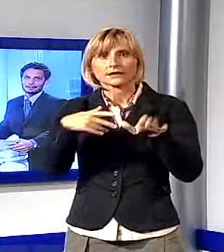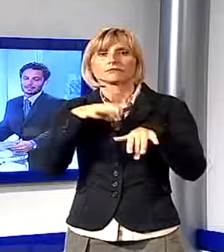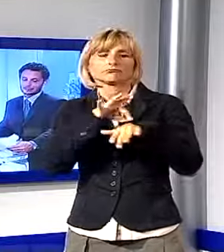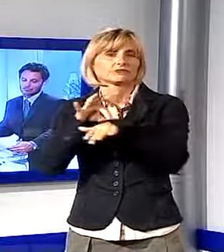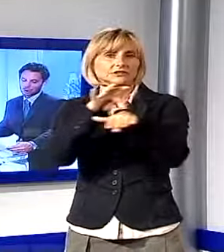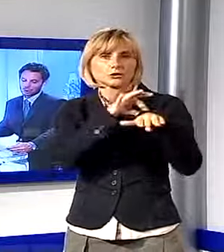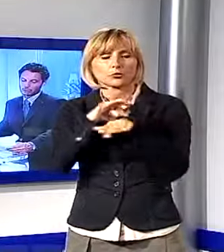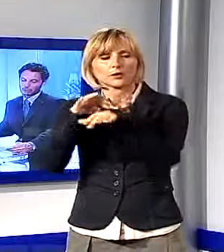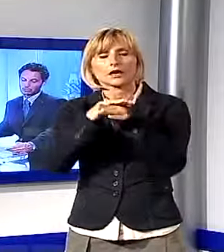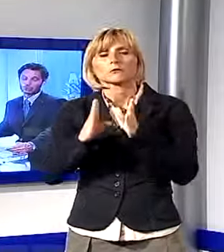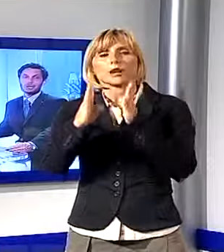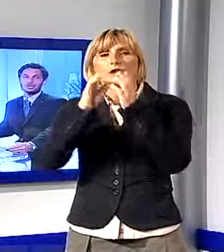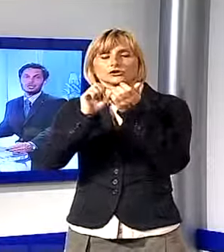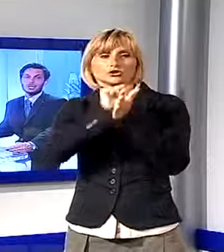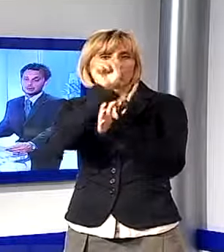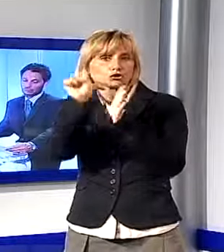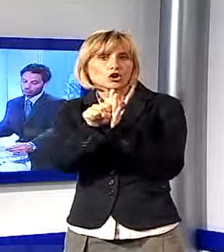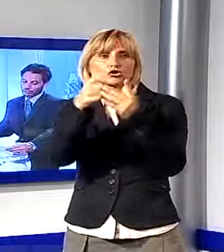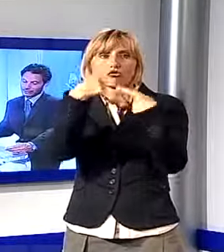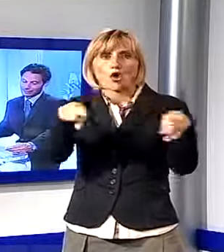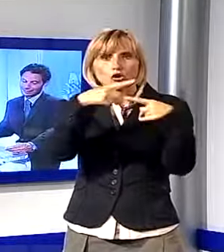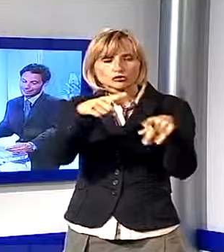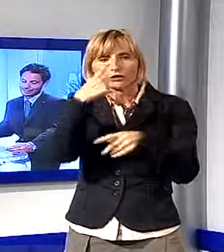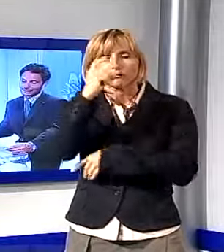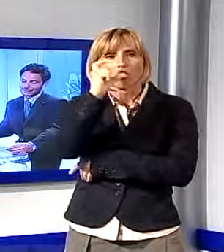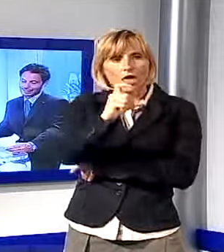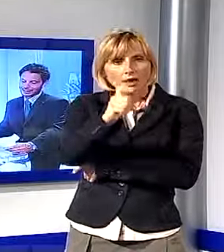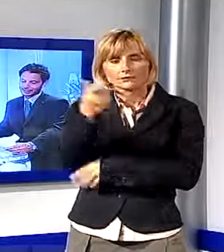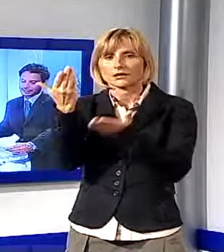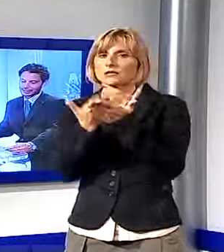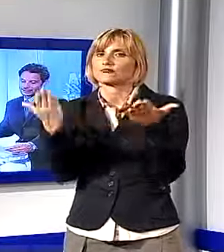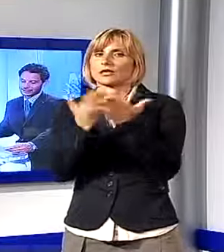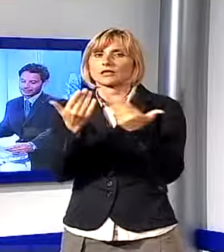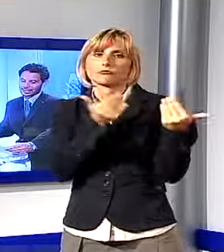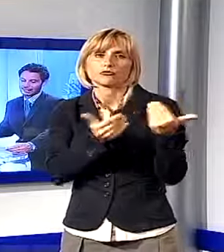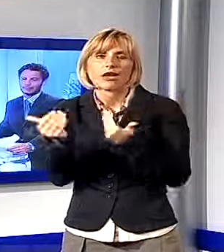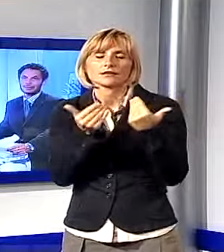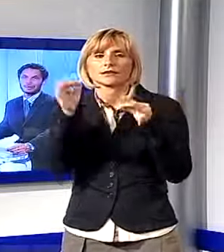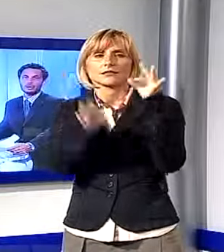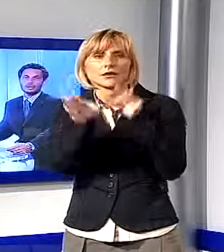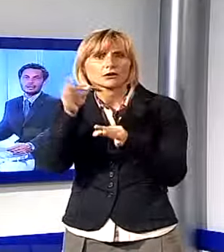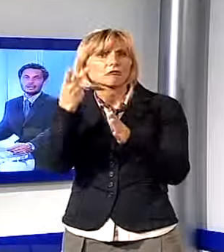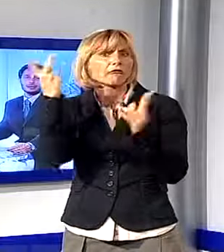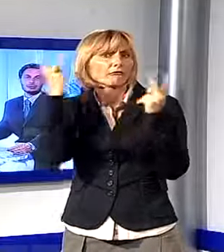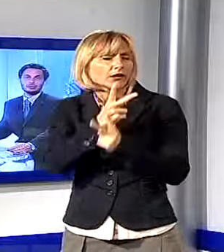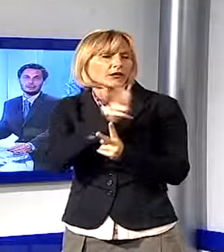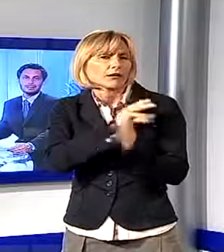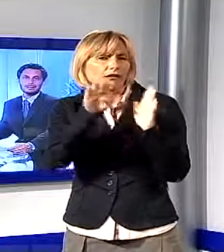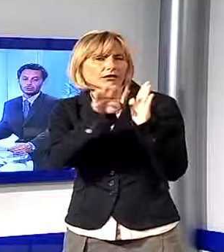palazzi storici, concerti di musica classica, spettacoli di danza e teatrale, insomma davvero tanti appuntamenti, oltre